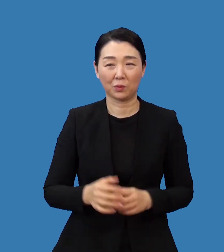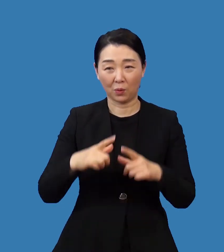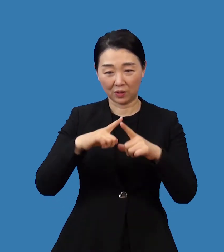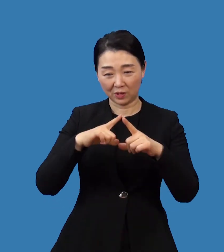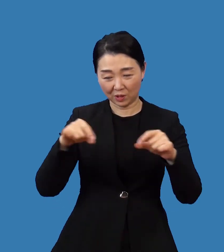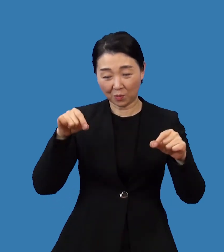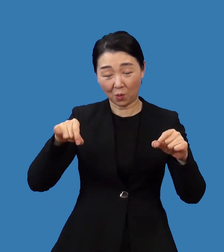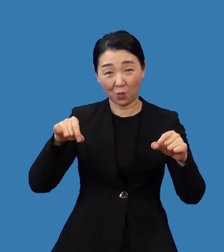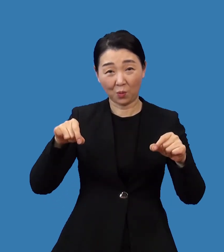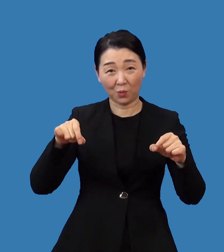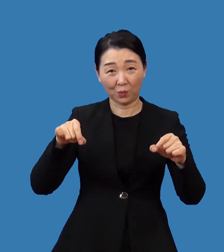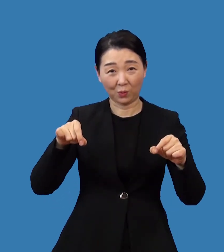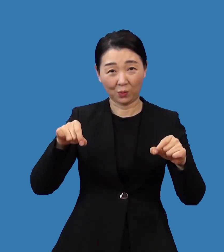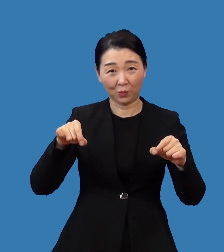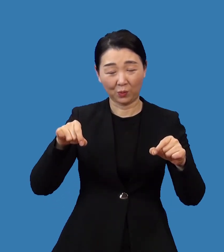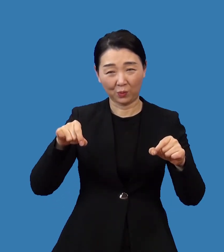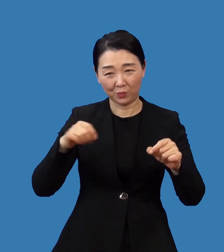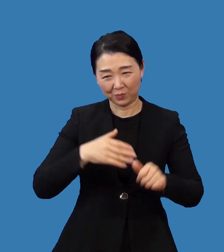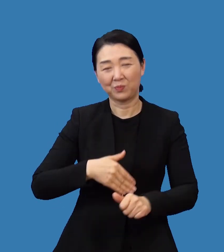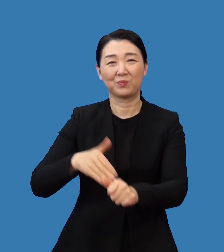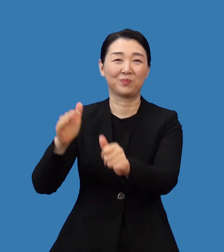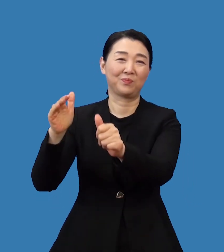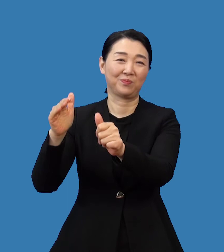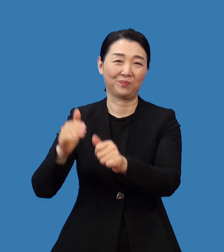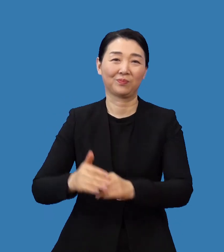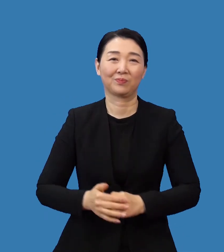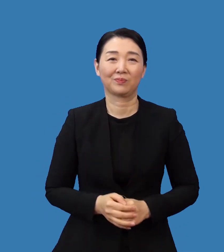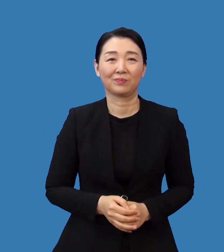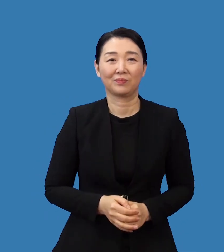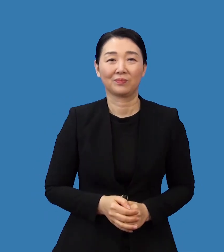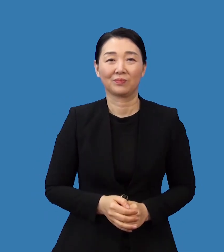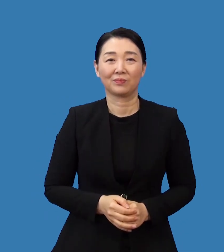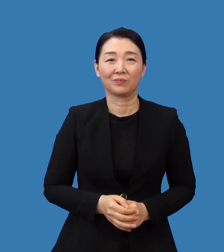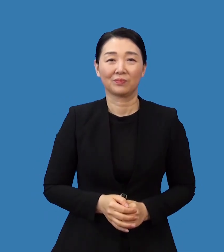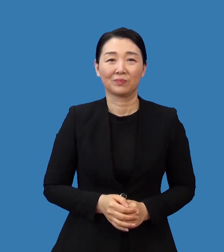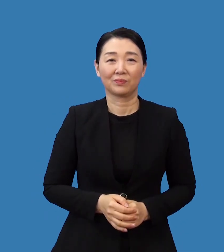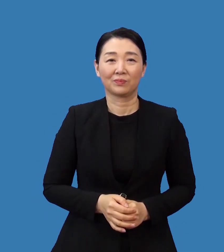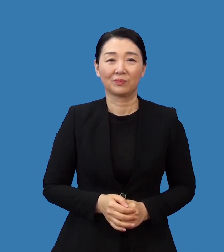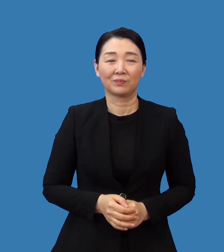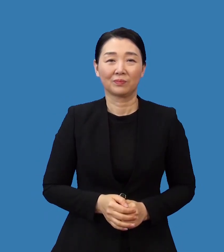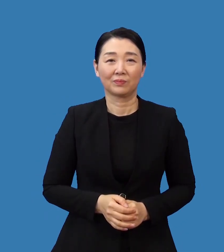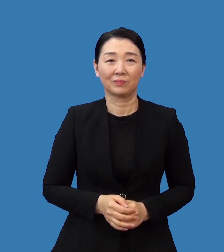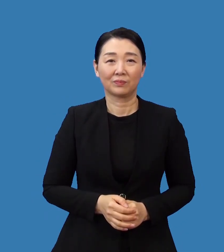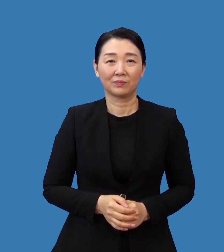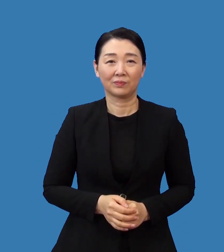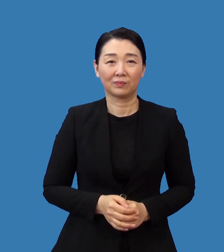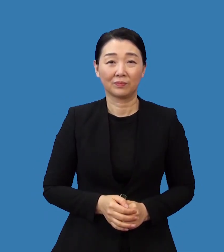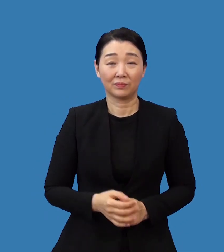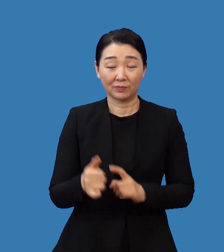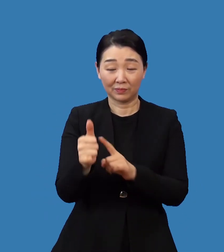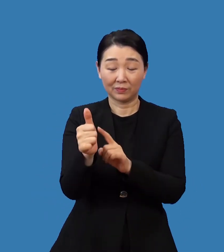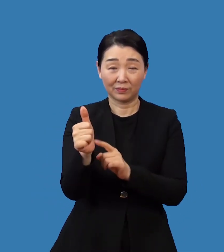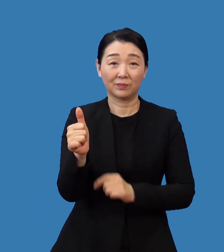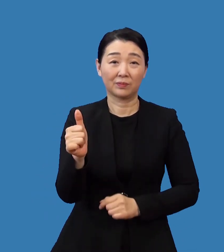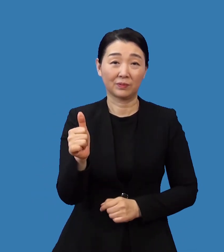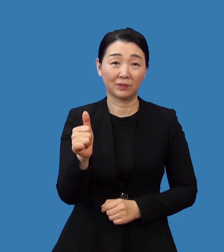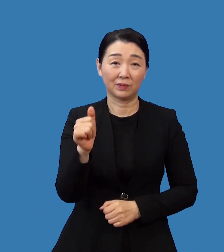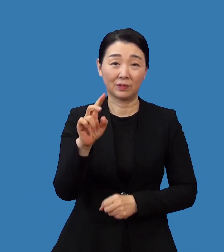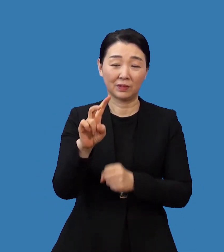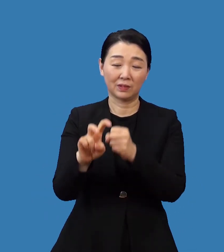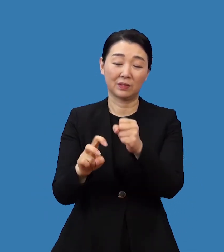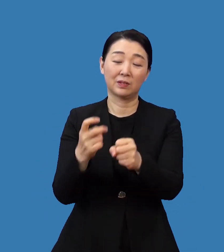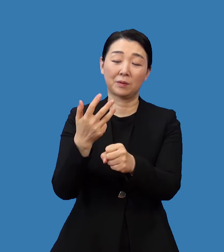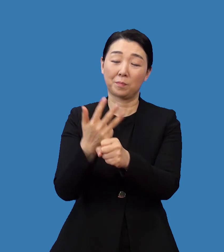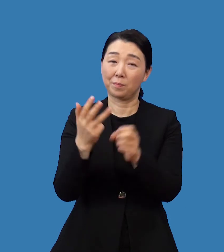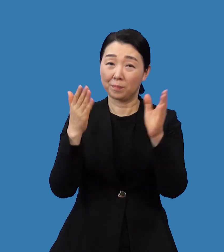일본으로 그렇게 이제 후송되어 갔습니다만은, 자, 그가 28년의 세월,